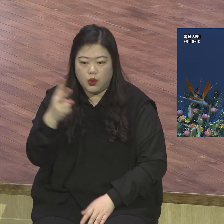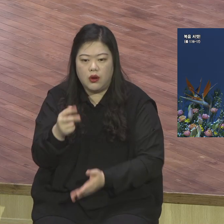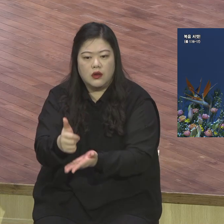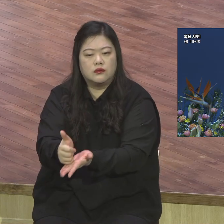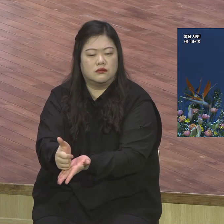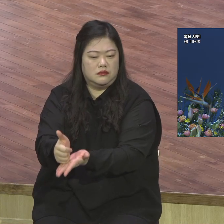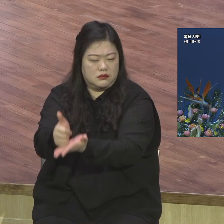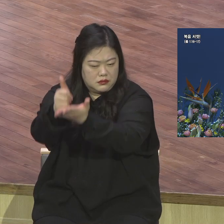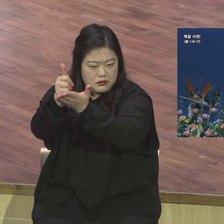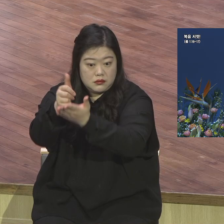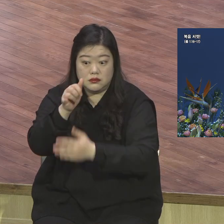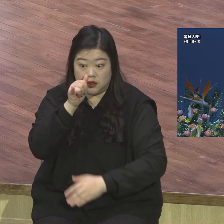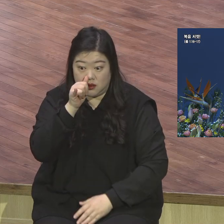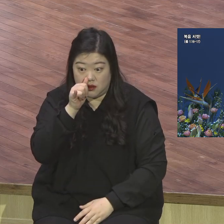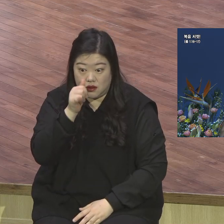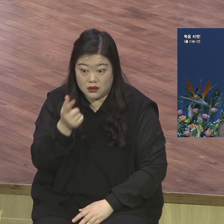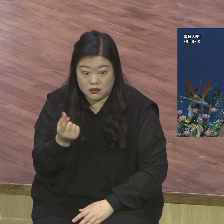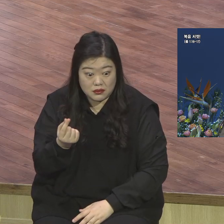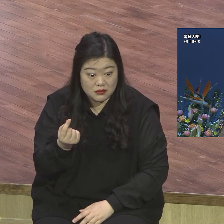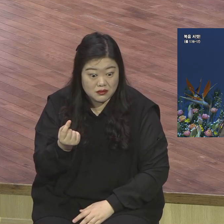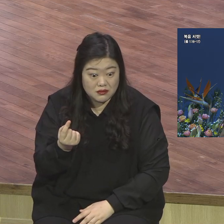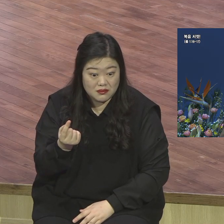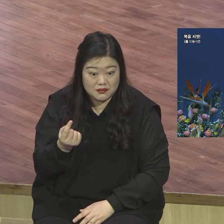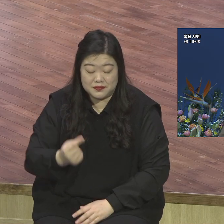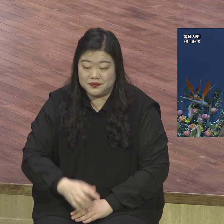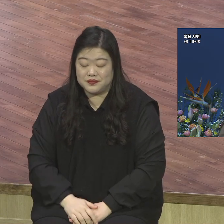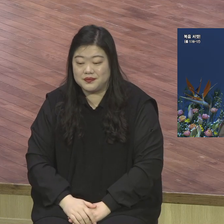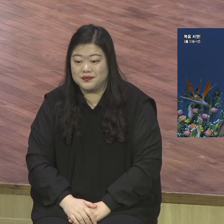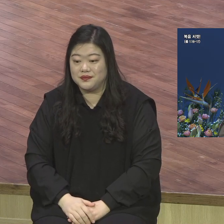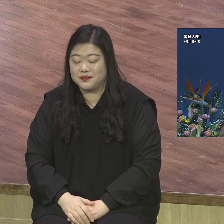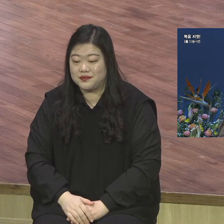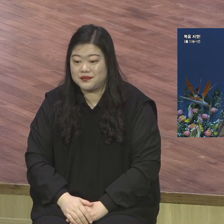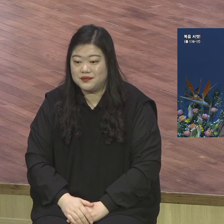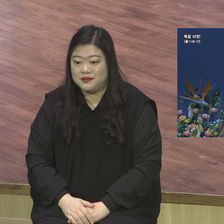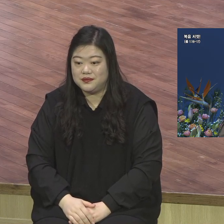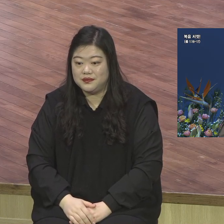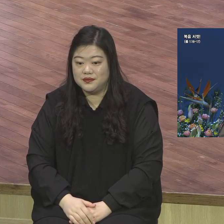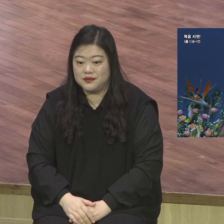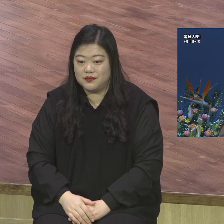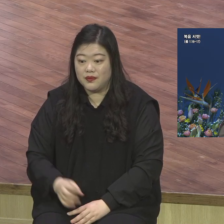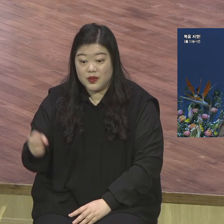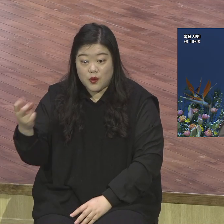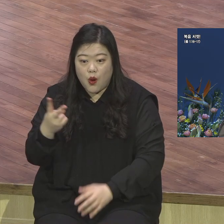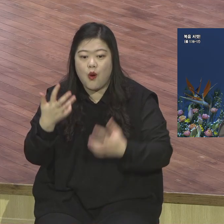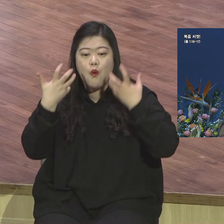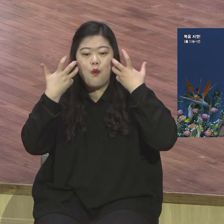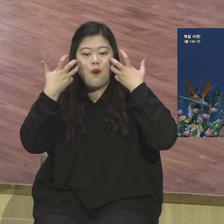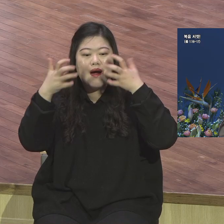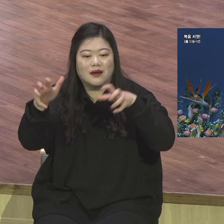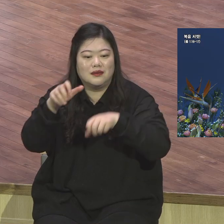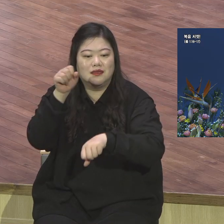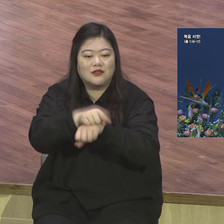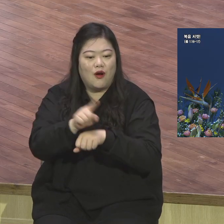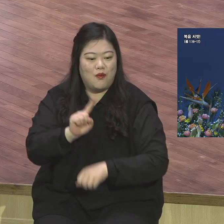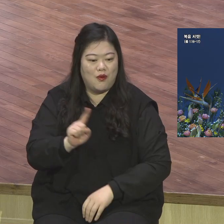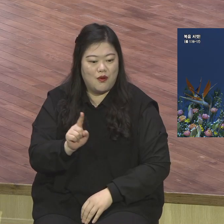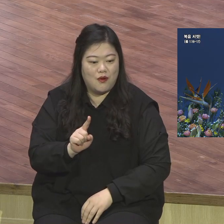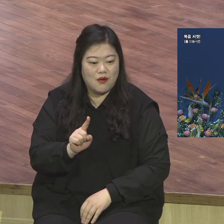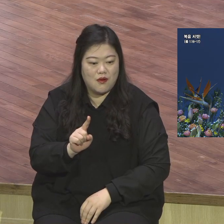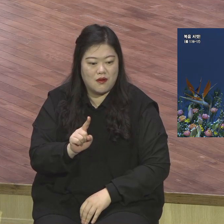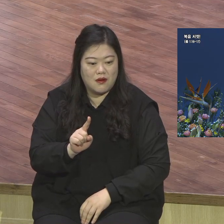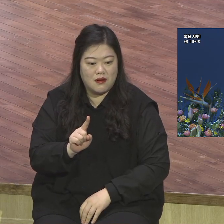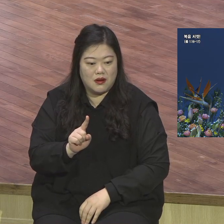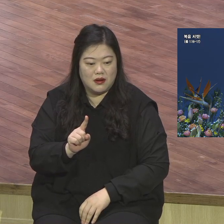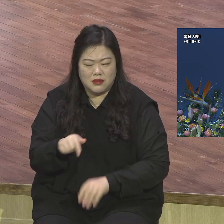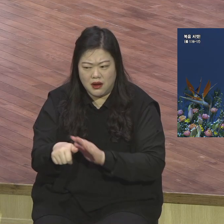그런 대상으로 그렇게 보아왔습니다. 호랑이를 용맹하고 기백이 뛰어나기 때문에